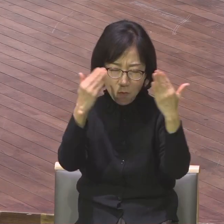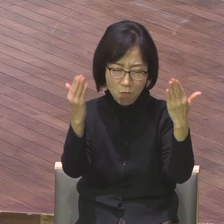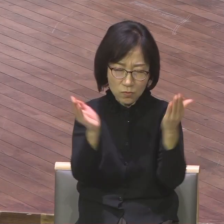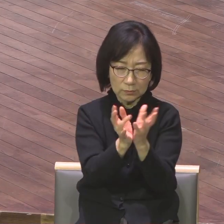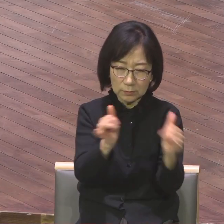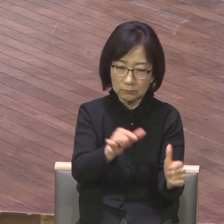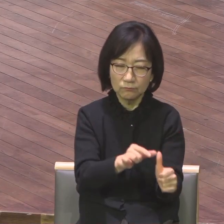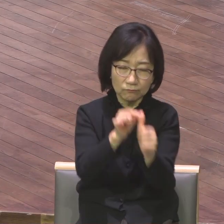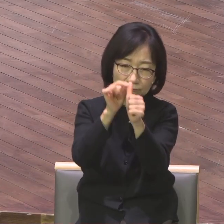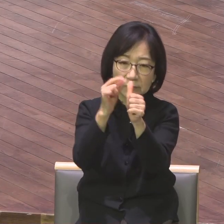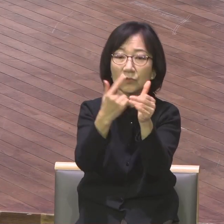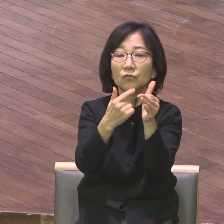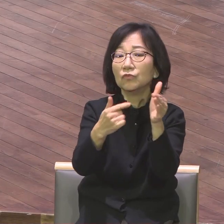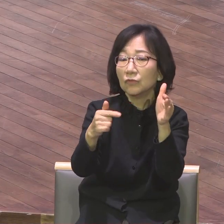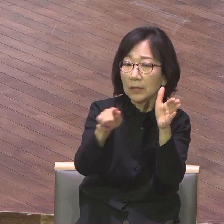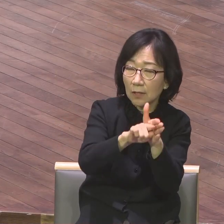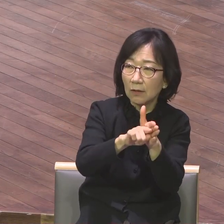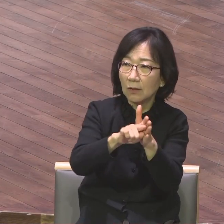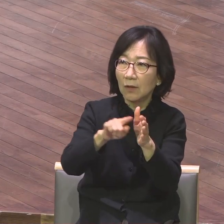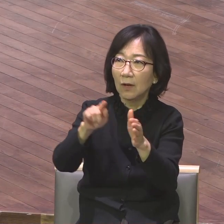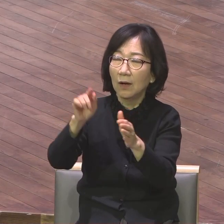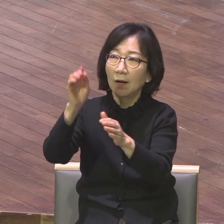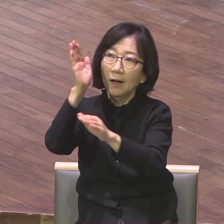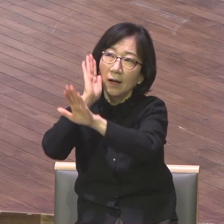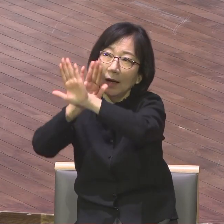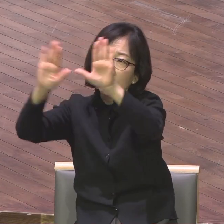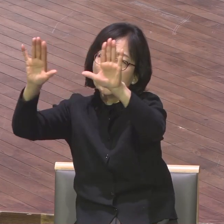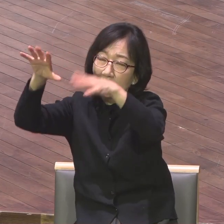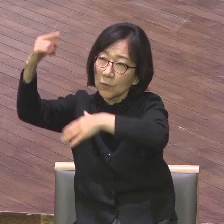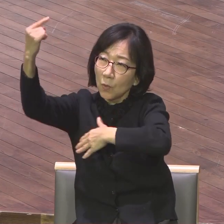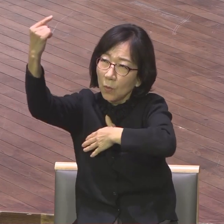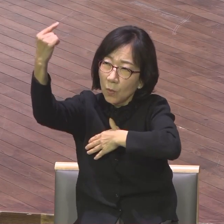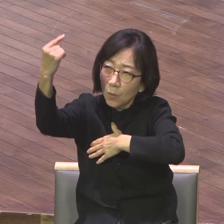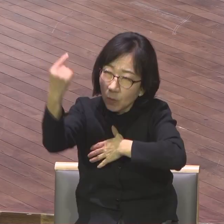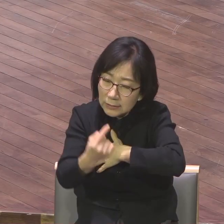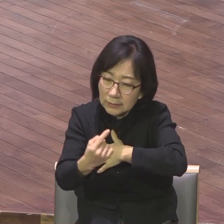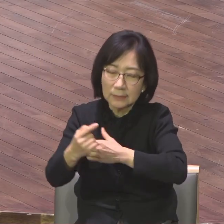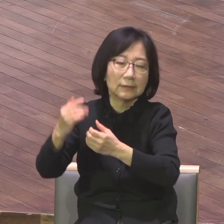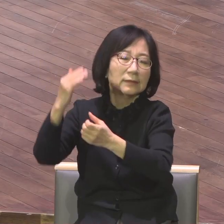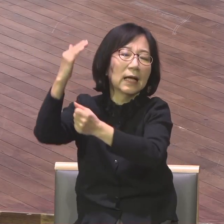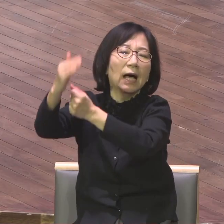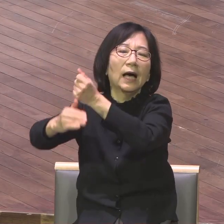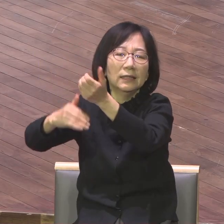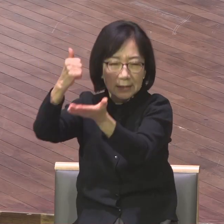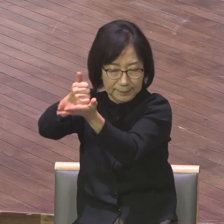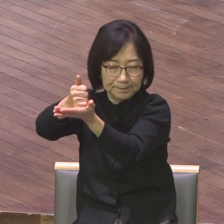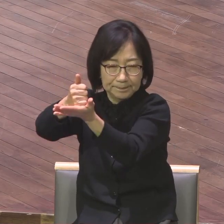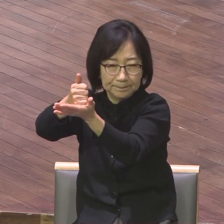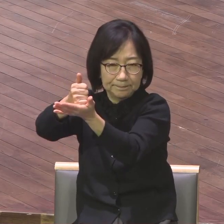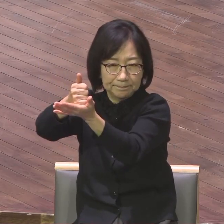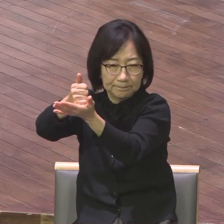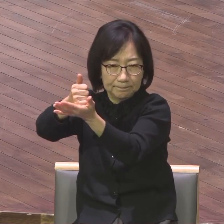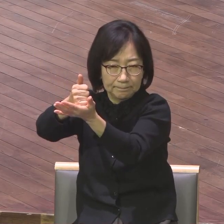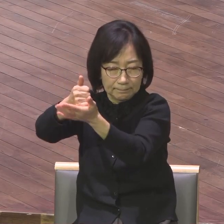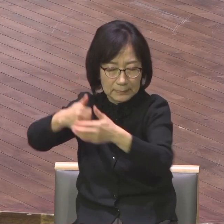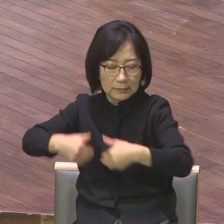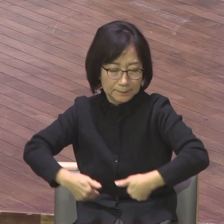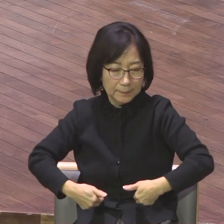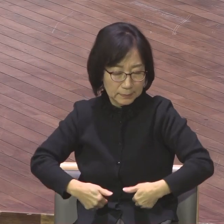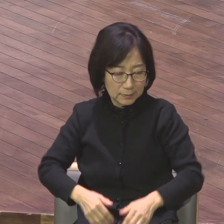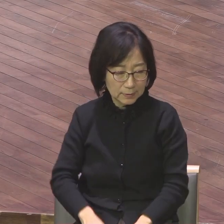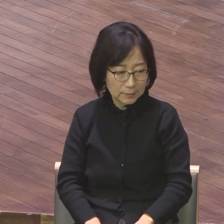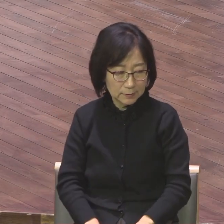위해서는 위로부터 오시는 참 하나님이셔야 된다. 34절에서 35절에